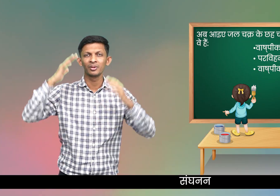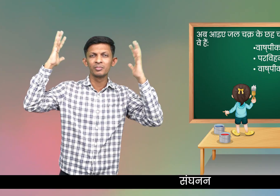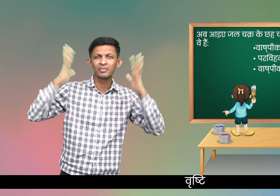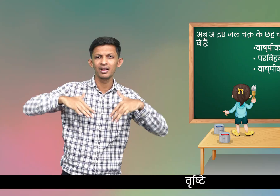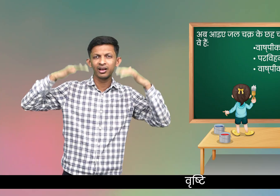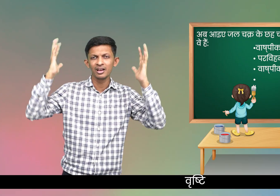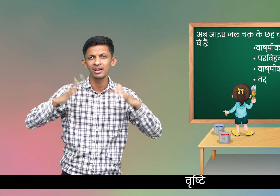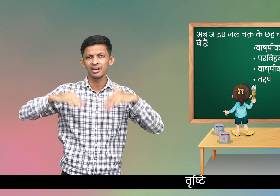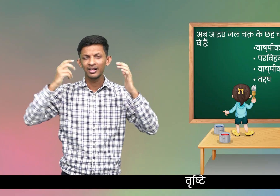वृष्टि,